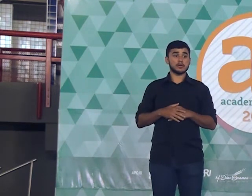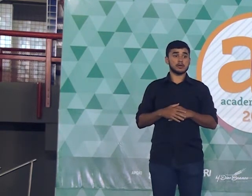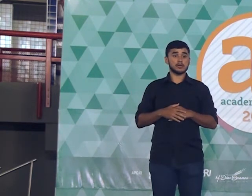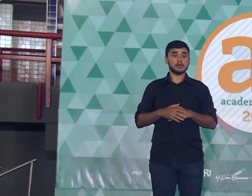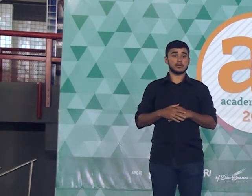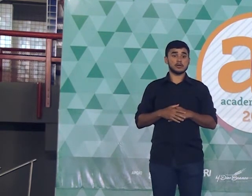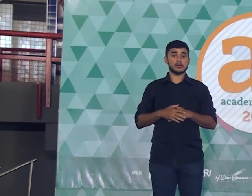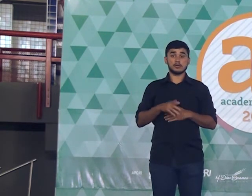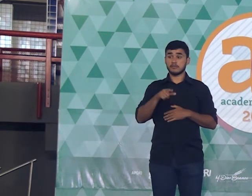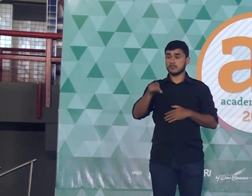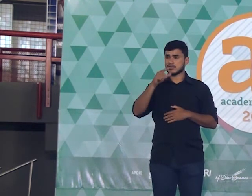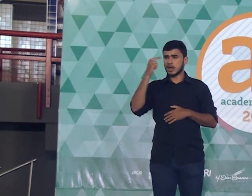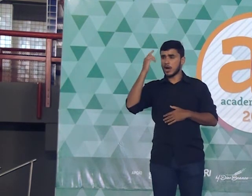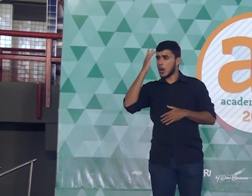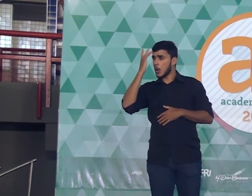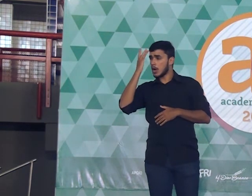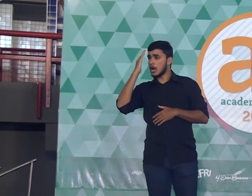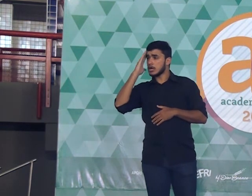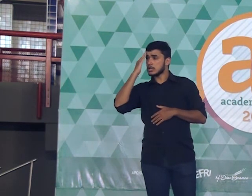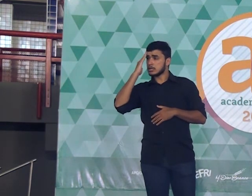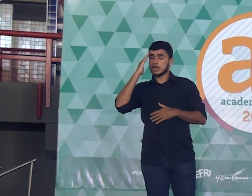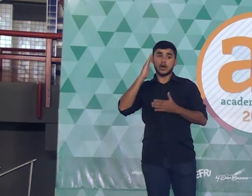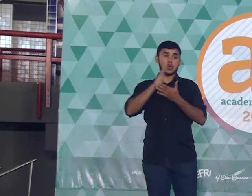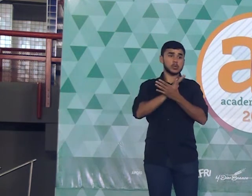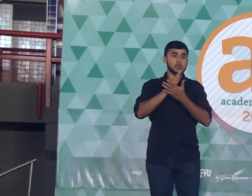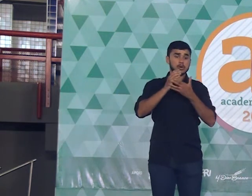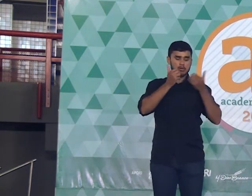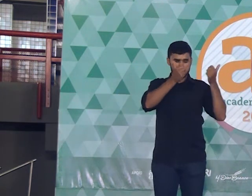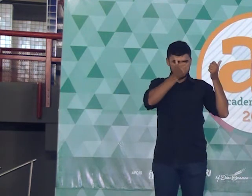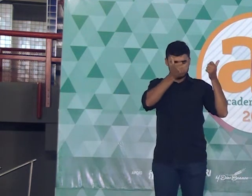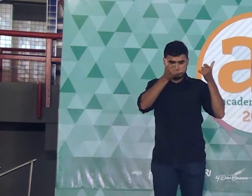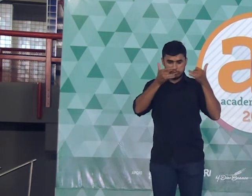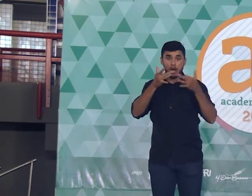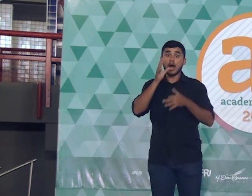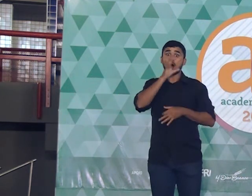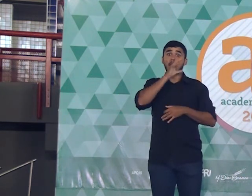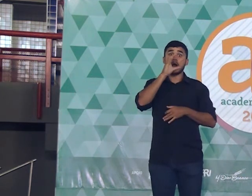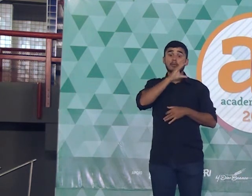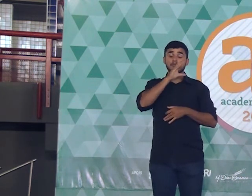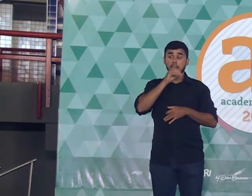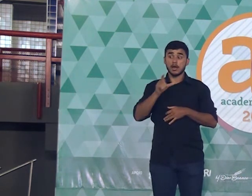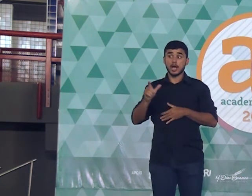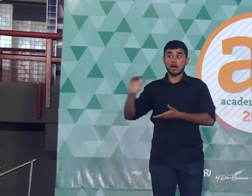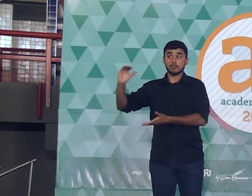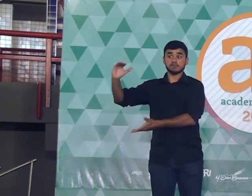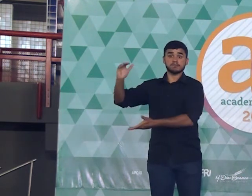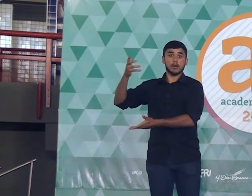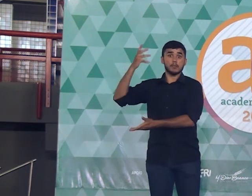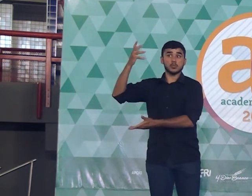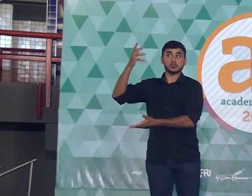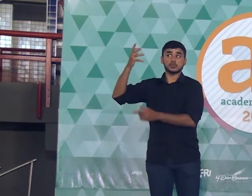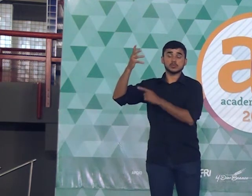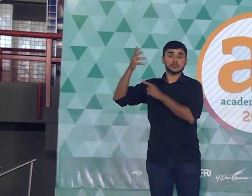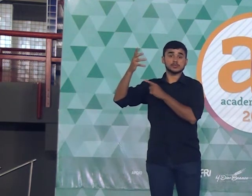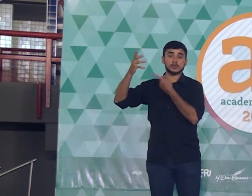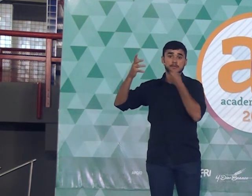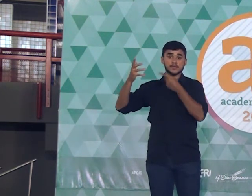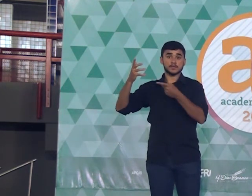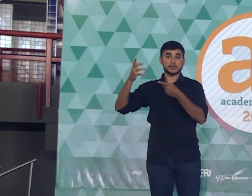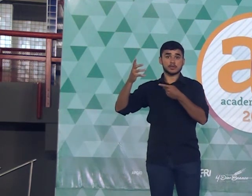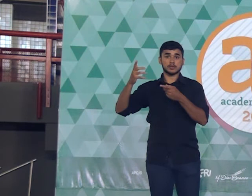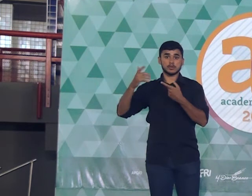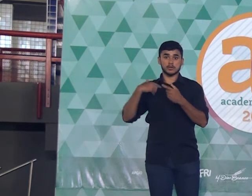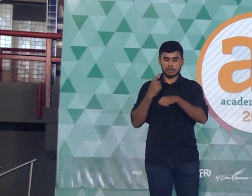que eu disse agora. Talvez você consiga entender, mas não tudo, porque eu falei muito rápido. Eu falei nesse intervalo de tempo menor